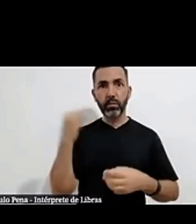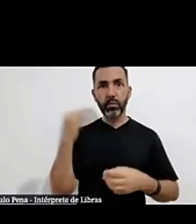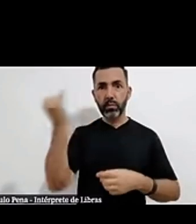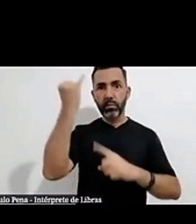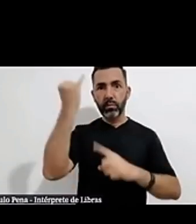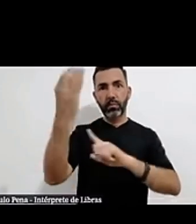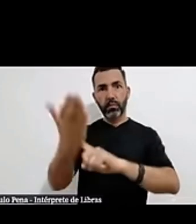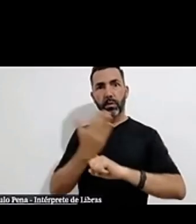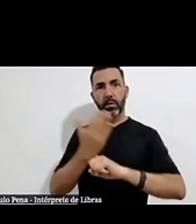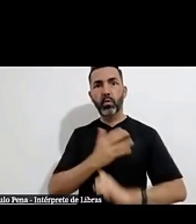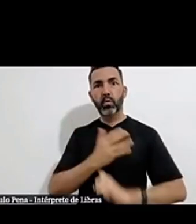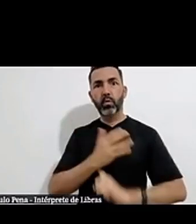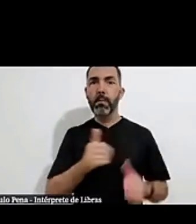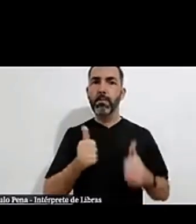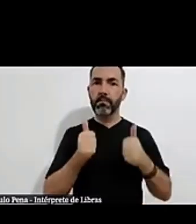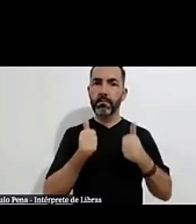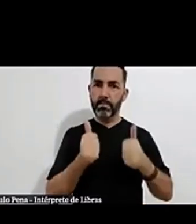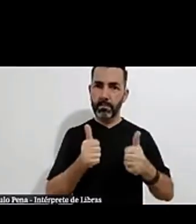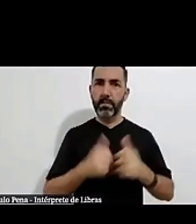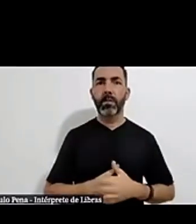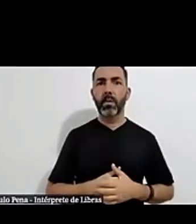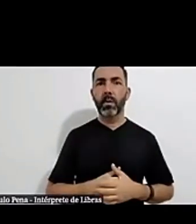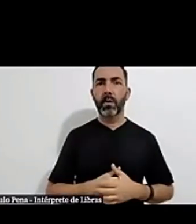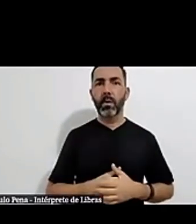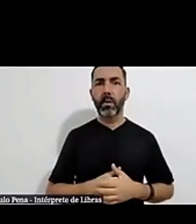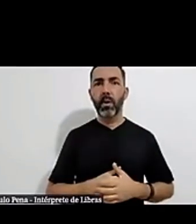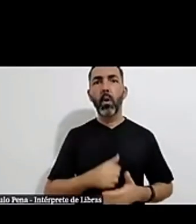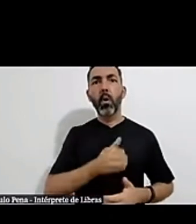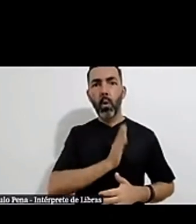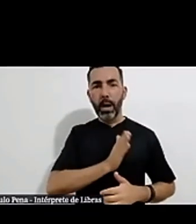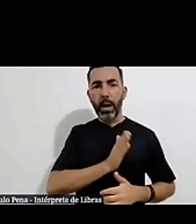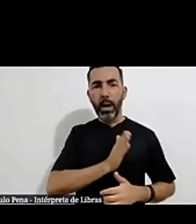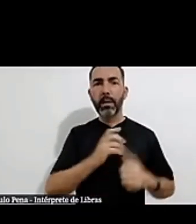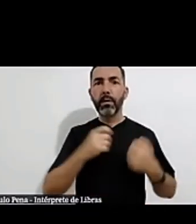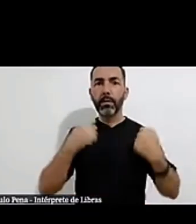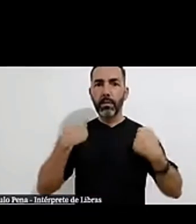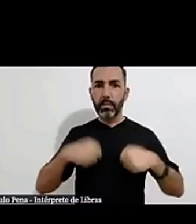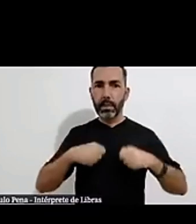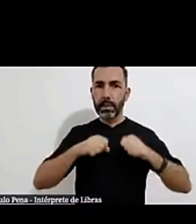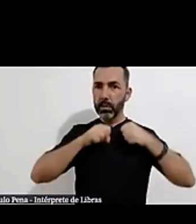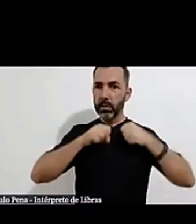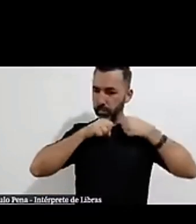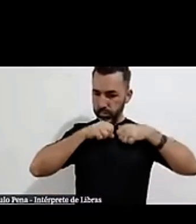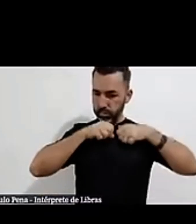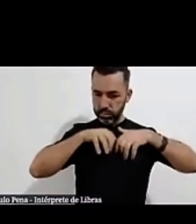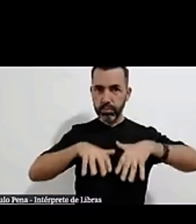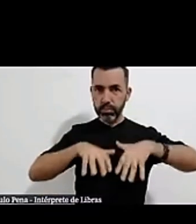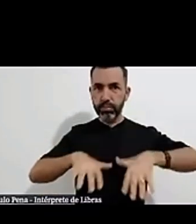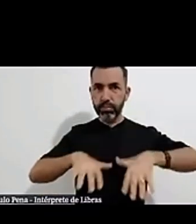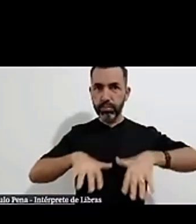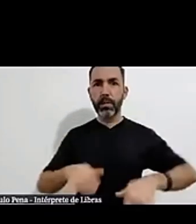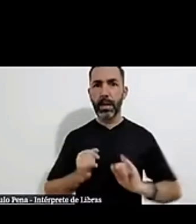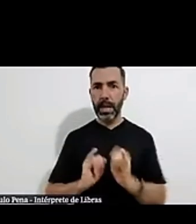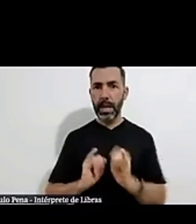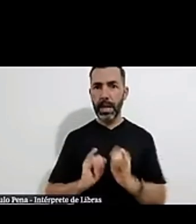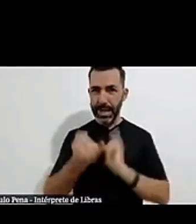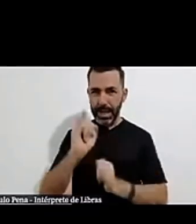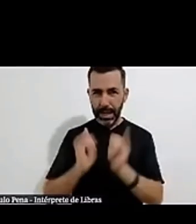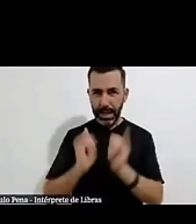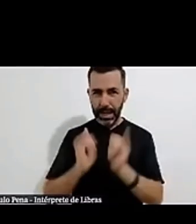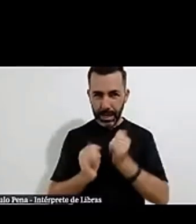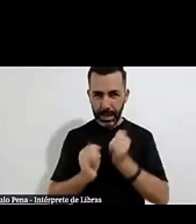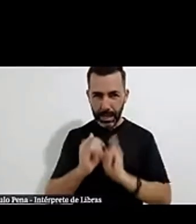Então, porque o coração depende, né, de uma distribuição, né, precisa desses eletrolitos para gerar e conduzir